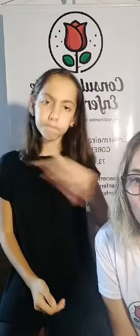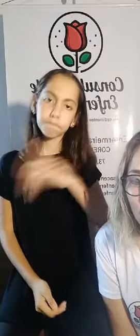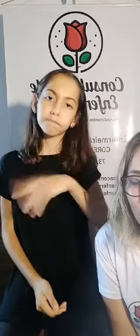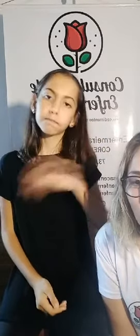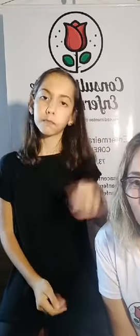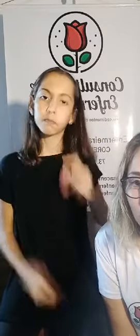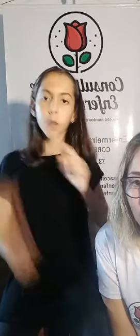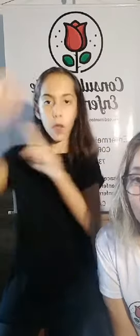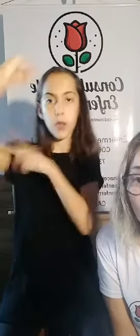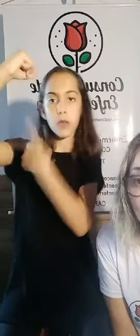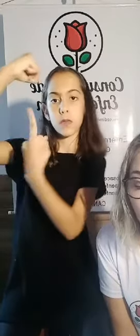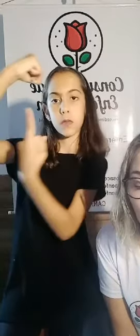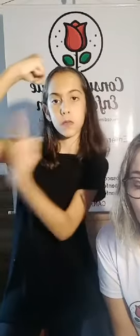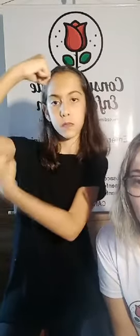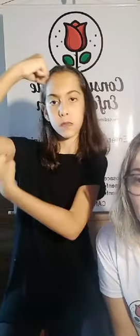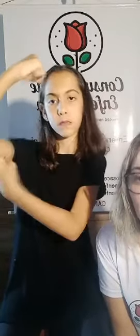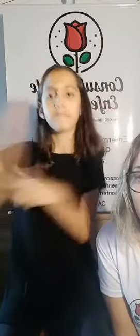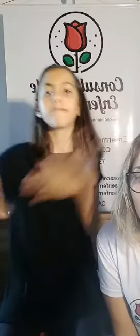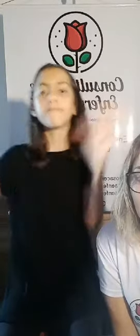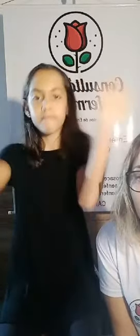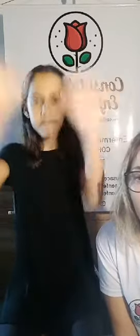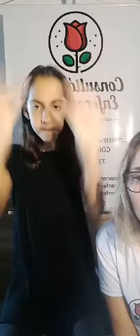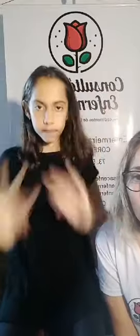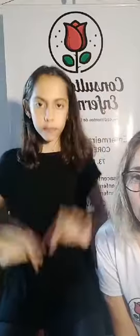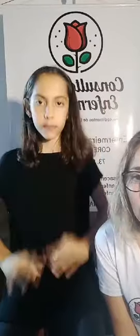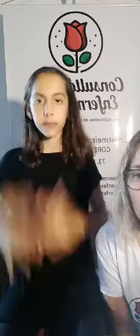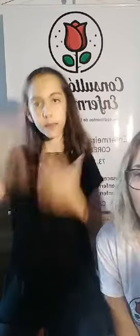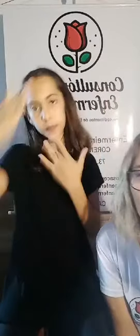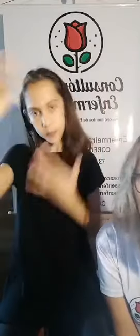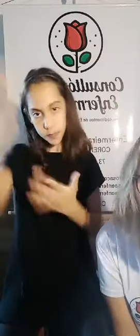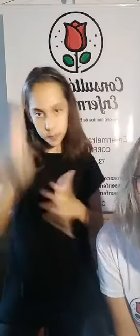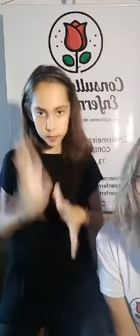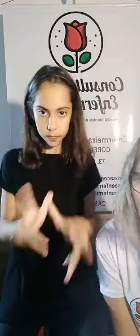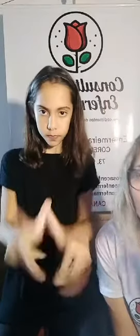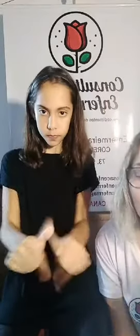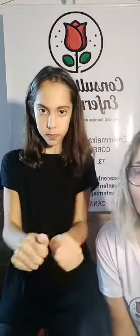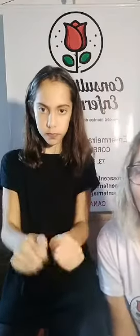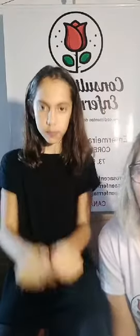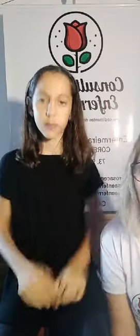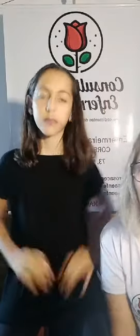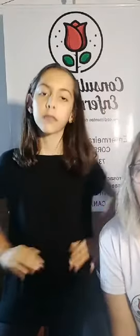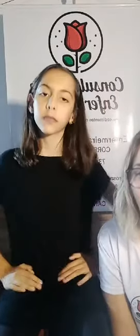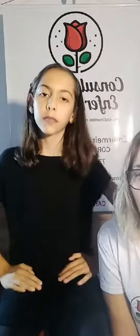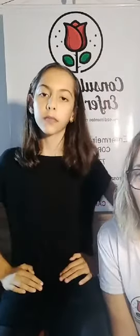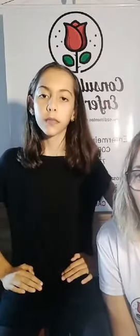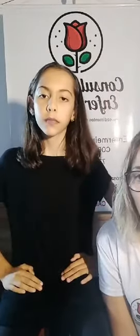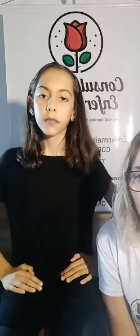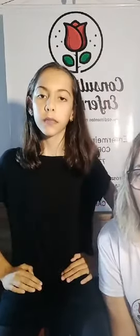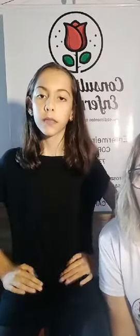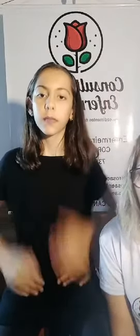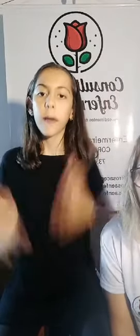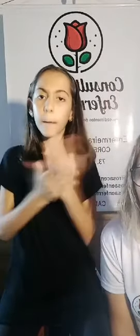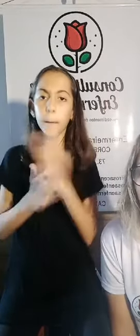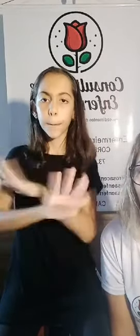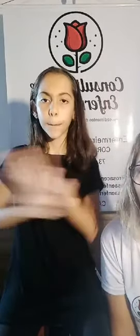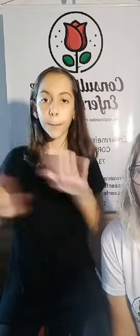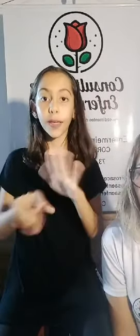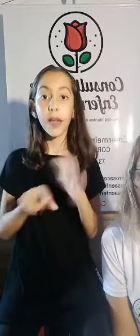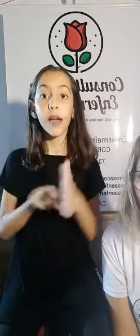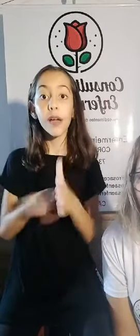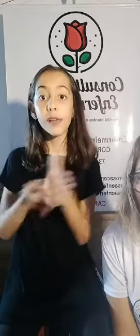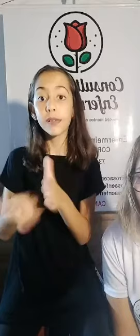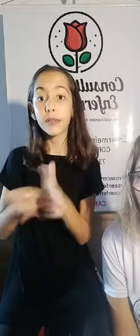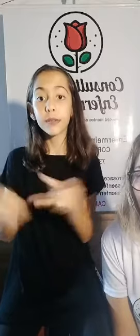estaremos aqui abordando esse tema justamente para poder tirar as dúvidas e diminuir